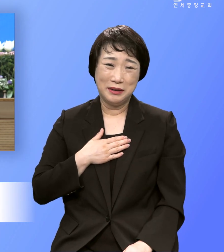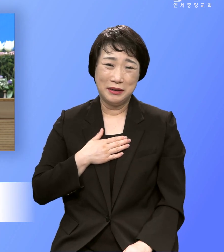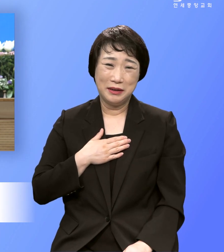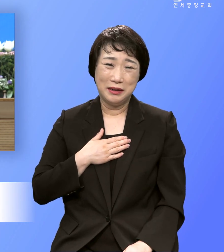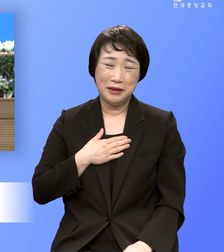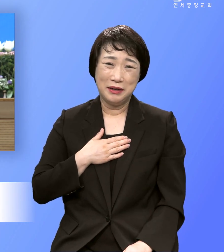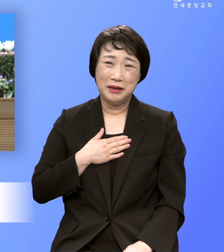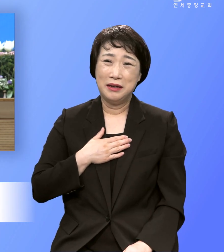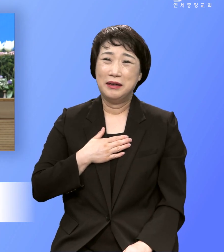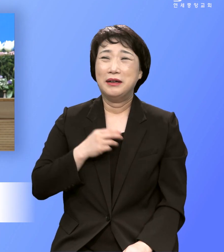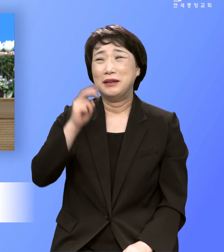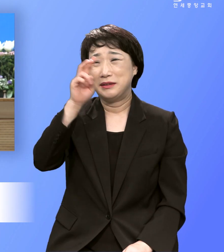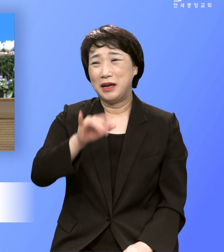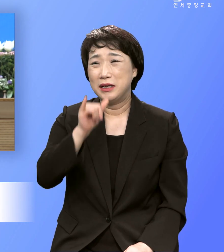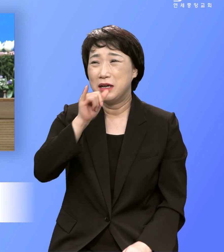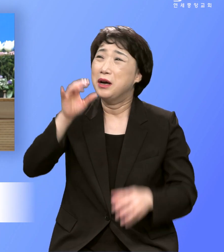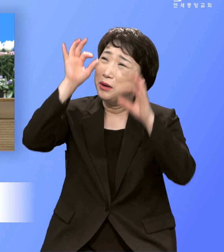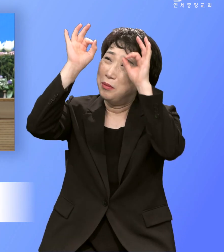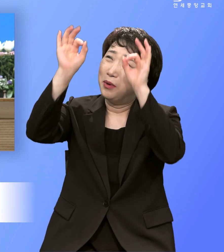보고픈 얼굴들,